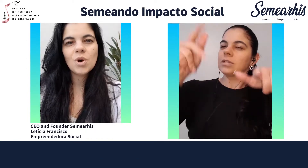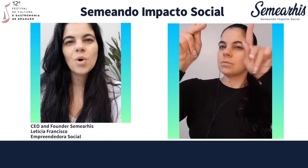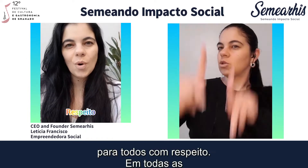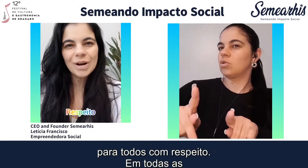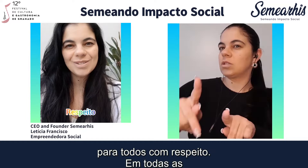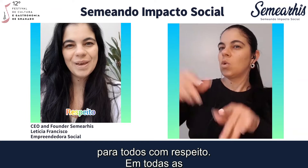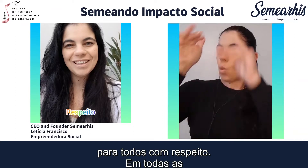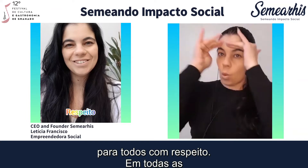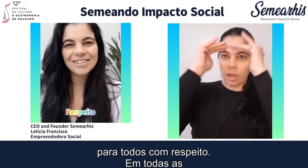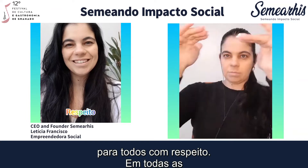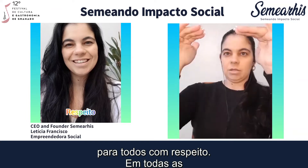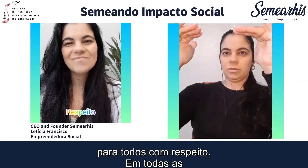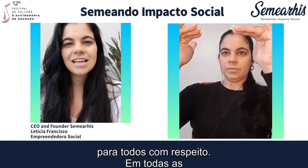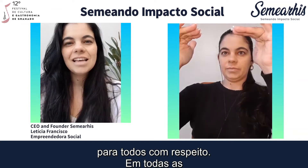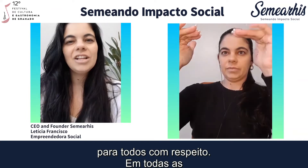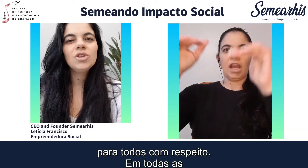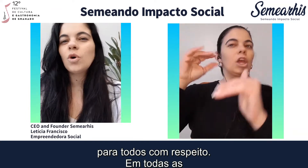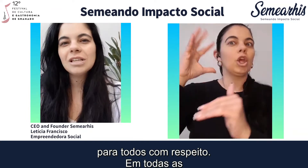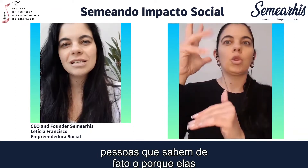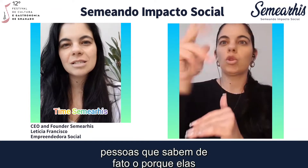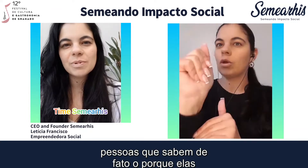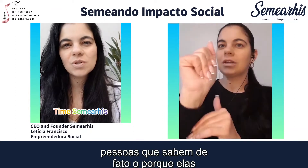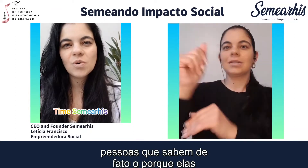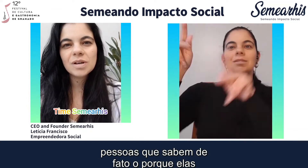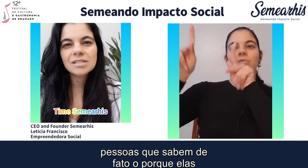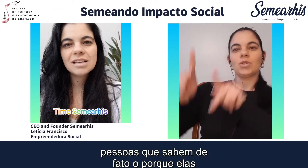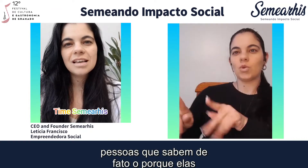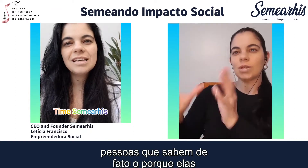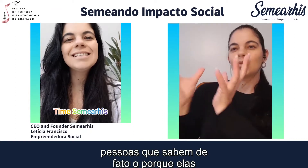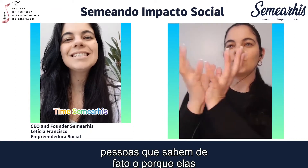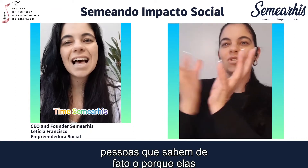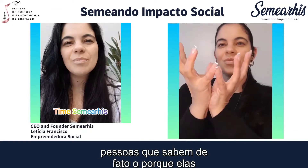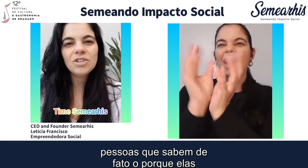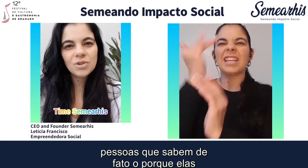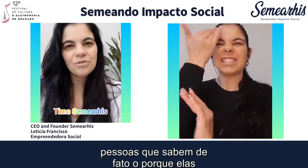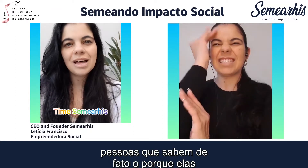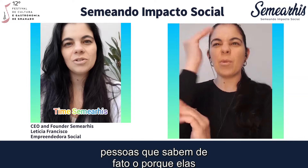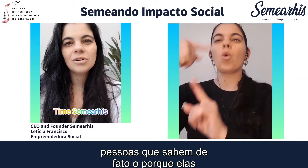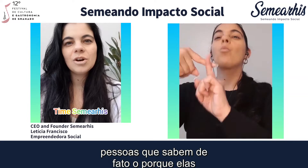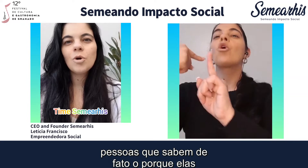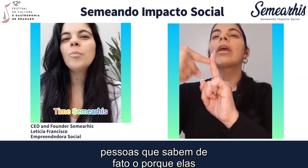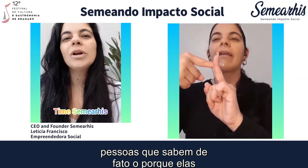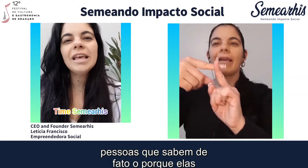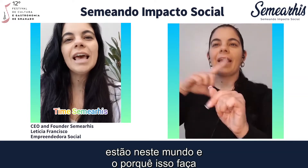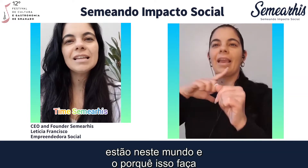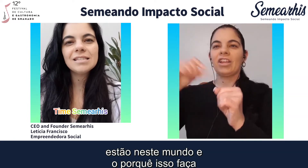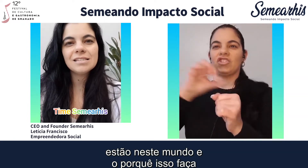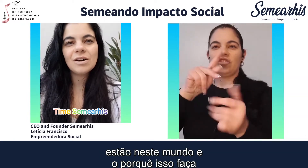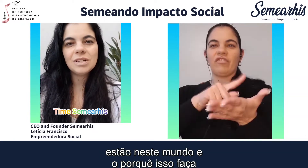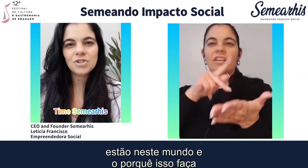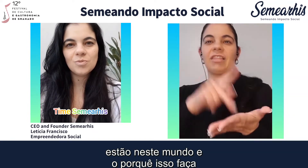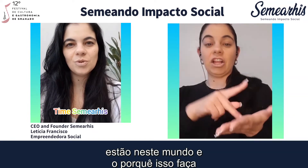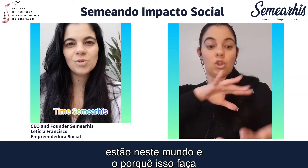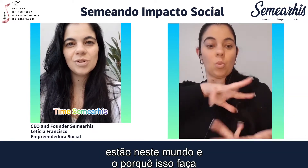todos, com respeito. Em todas essas pessoas que sabem de fato o porquê elas